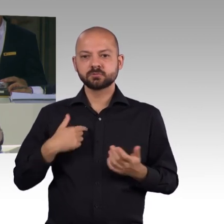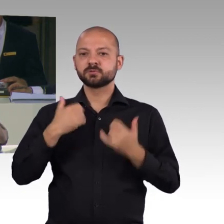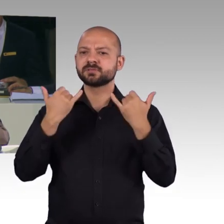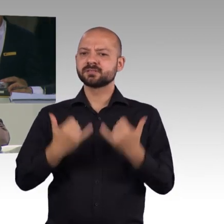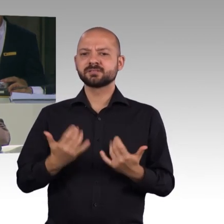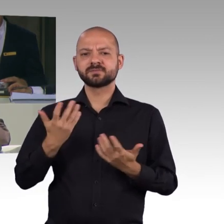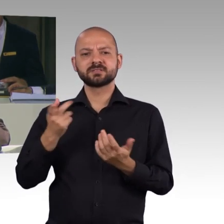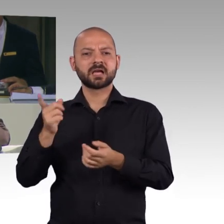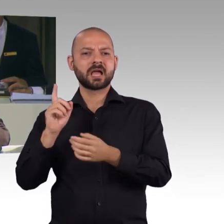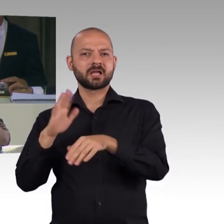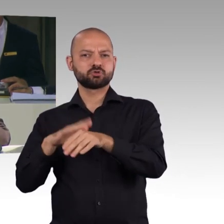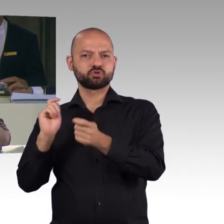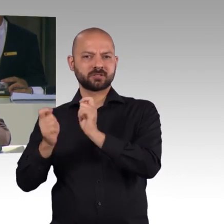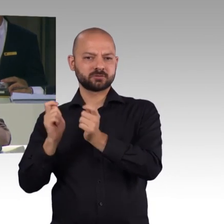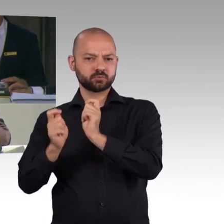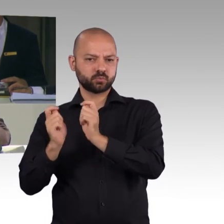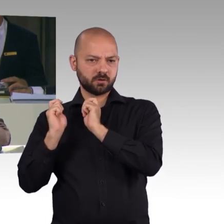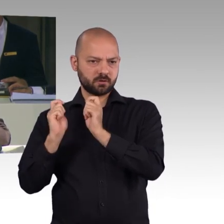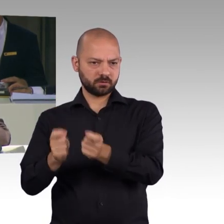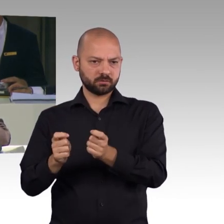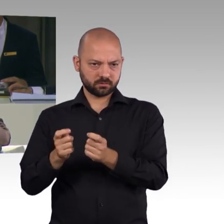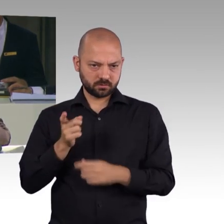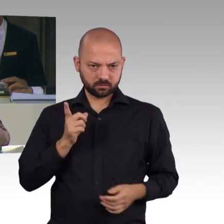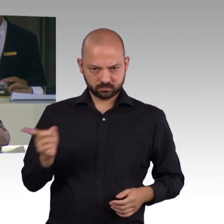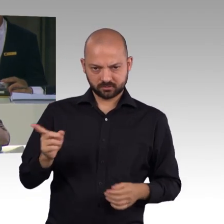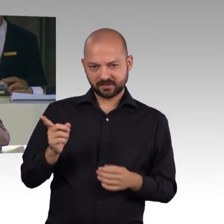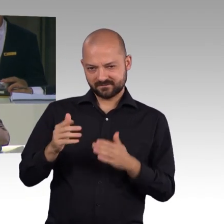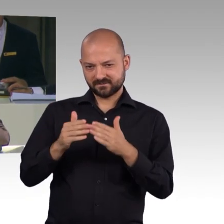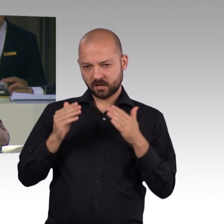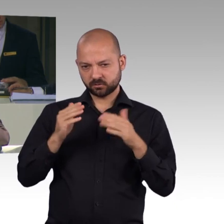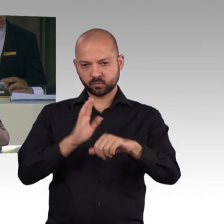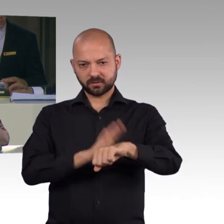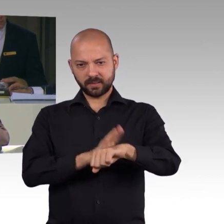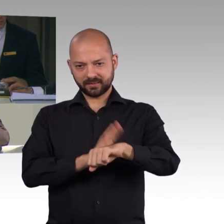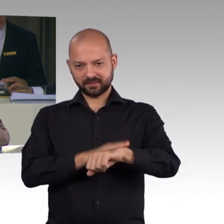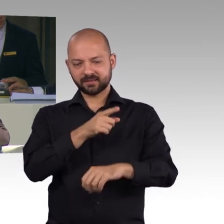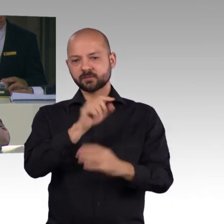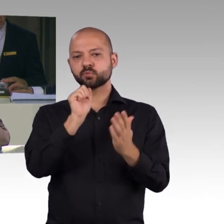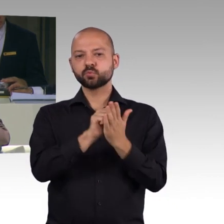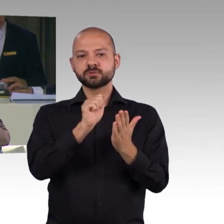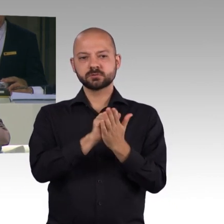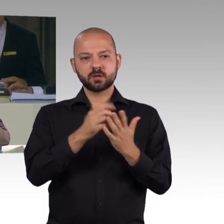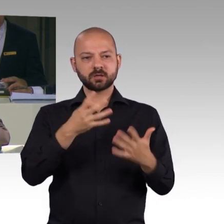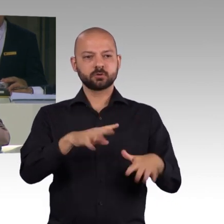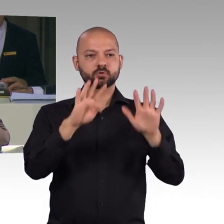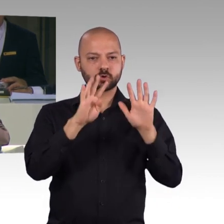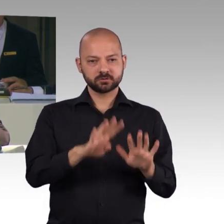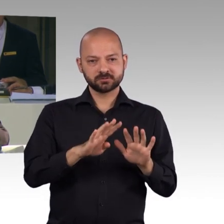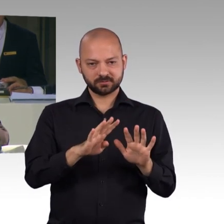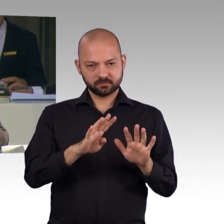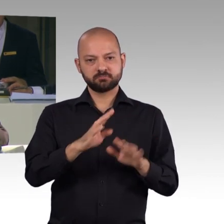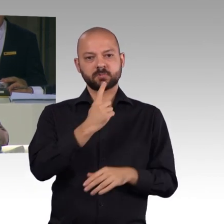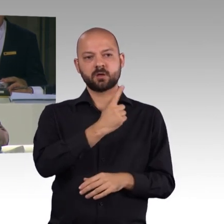11.870. Die Fraktion Die Linke wünscht Abstimmung in der Sache. Die Fraktionen der CDU, CSU und SPD wünschen